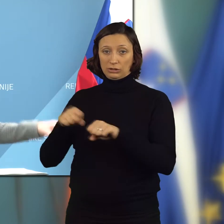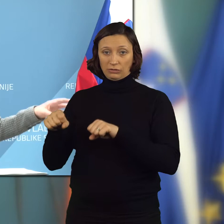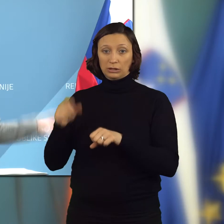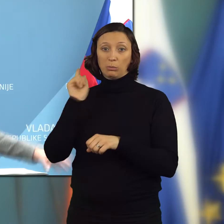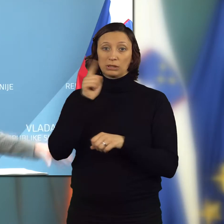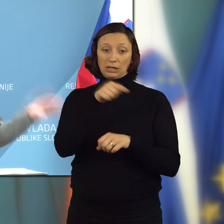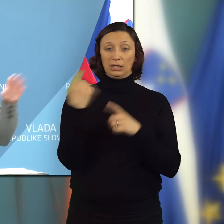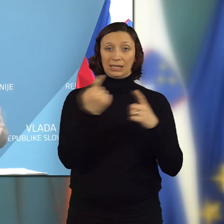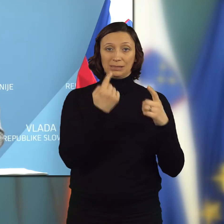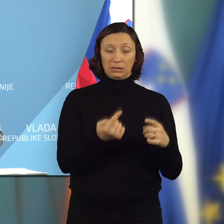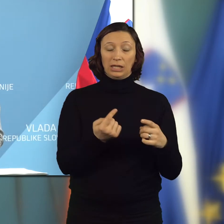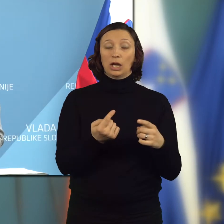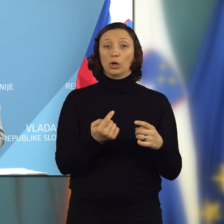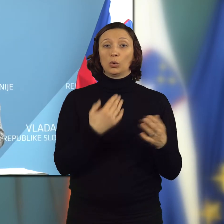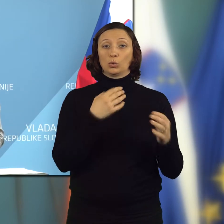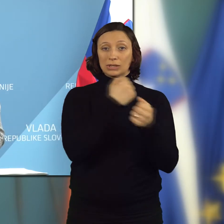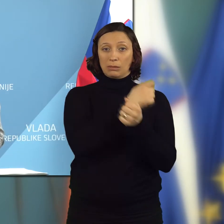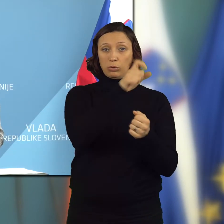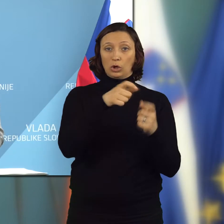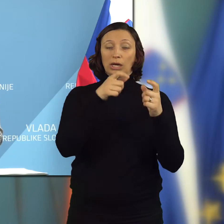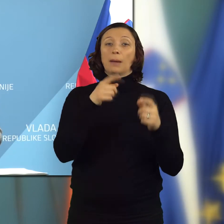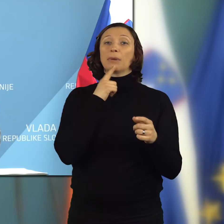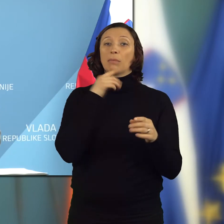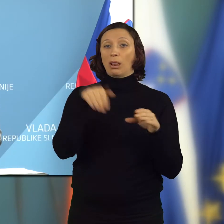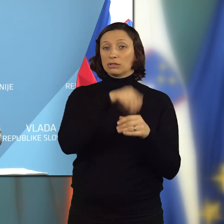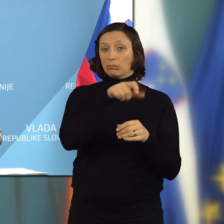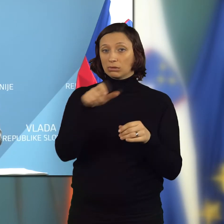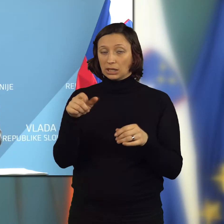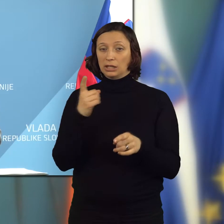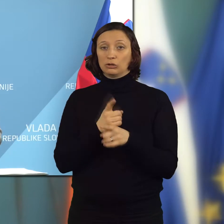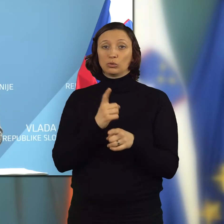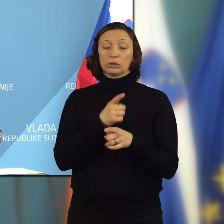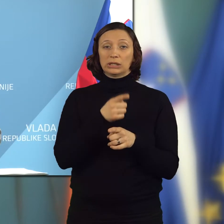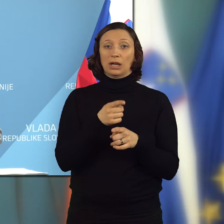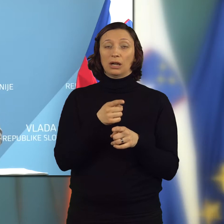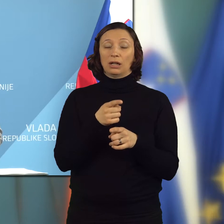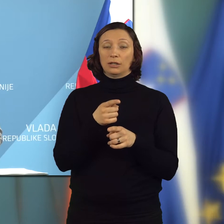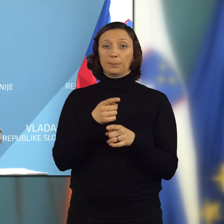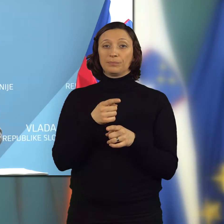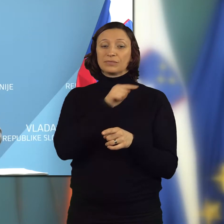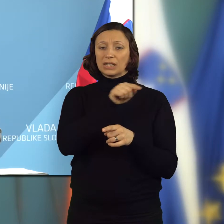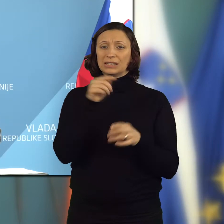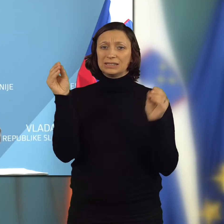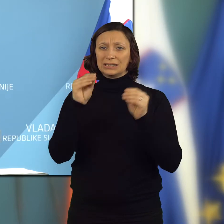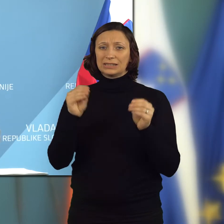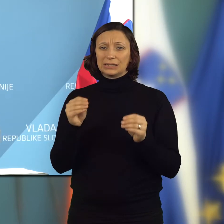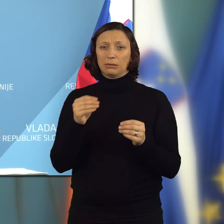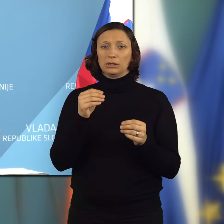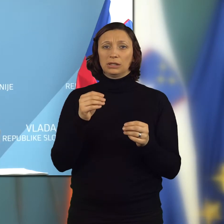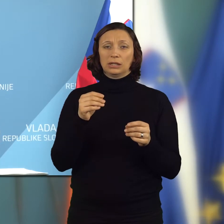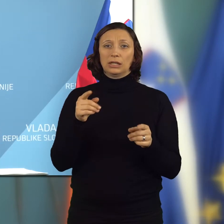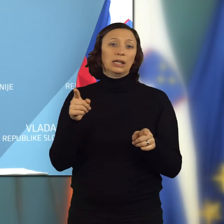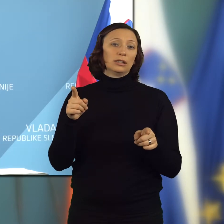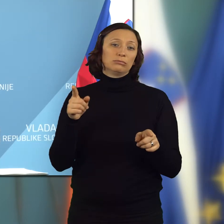v preteklosti opozarjalo na razmere v zaporih, na kadrovsko pohranjenost, na to, da so tudi ti